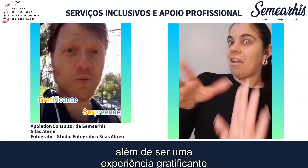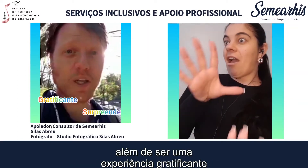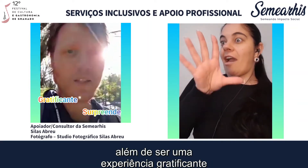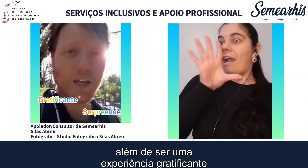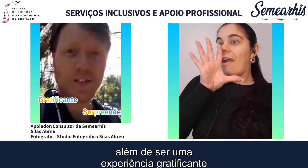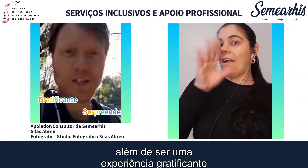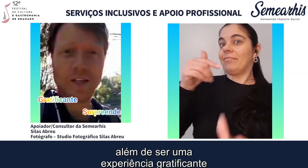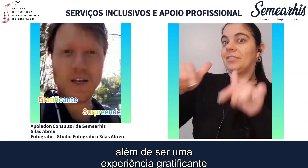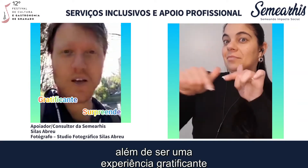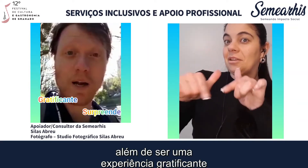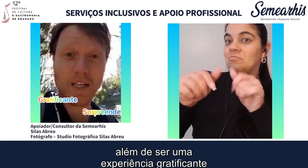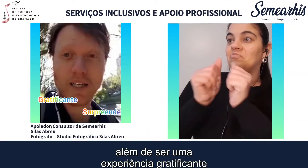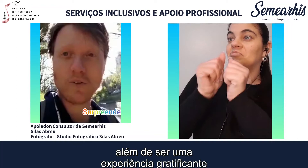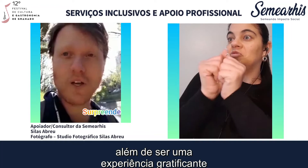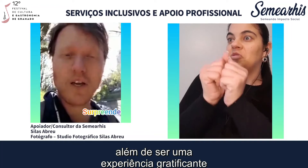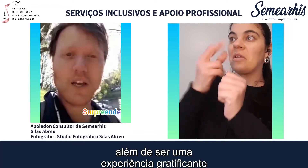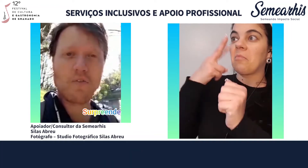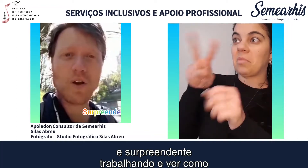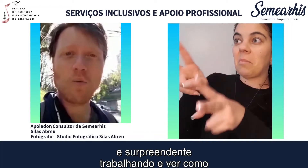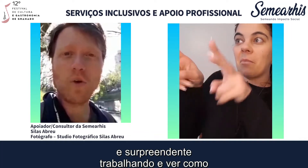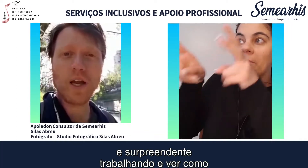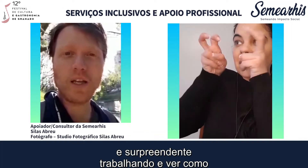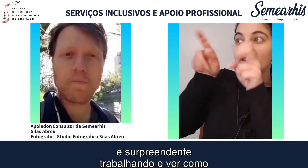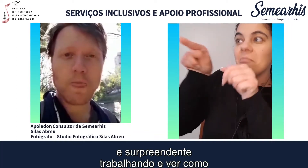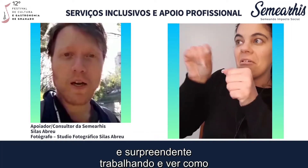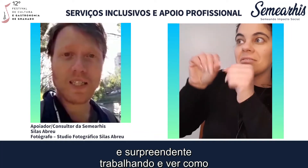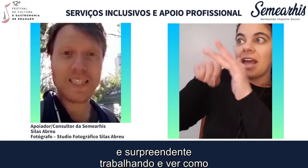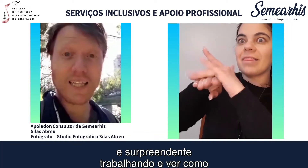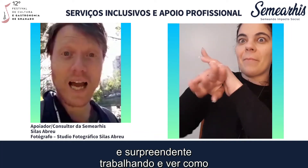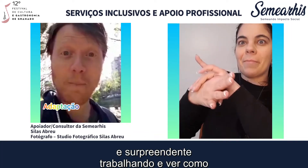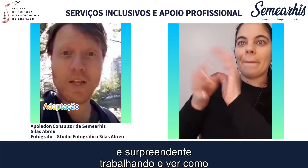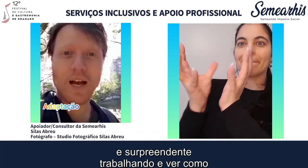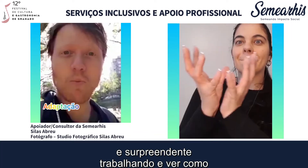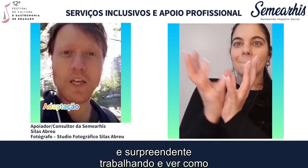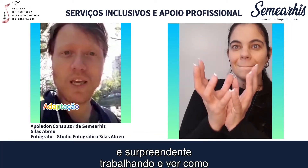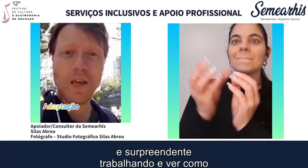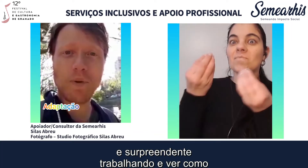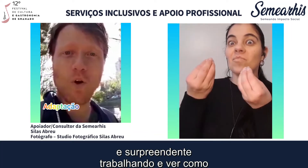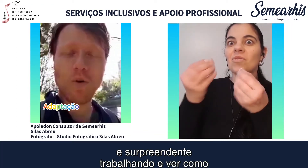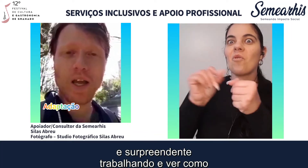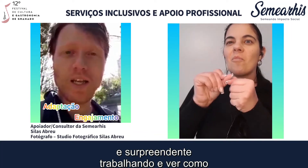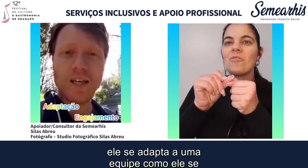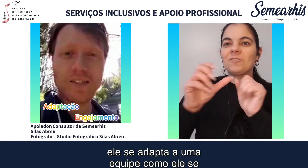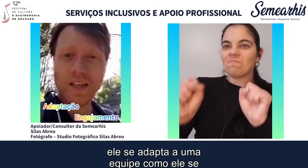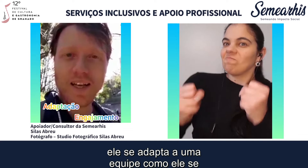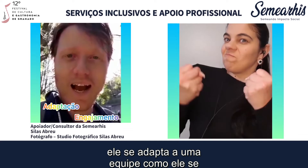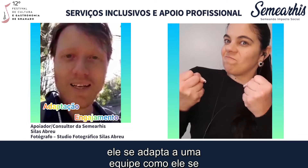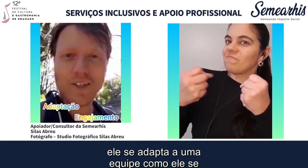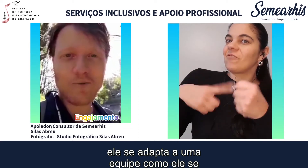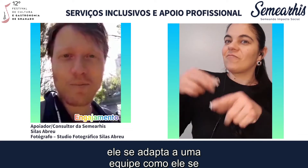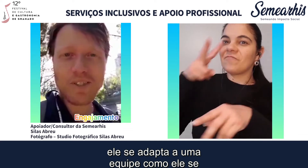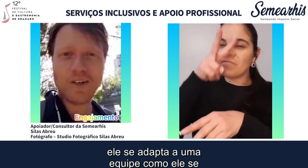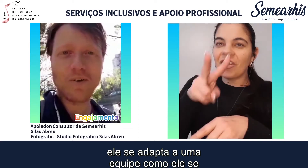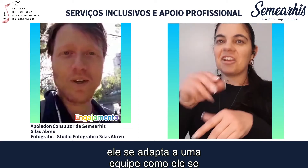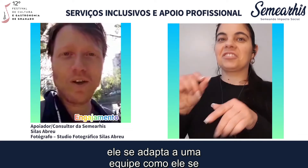e surpreendente, trabalhando e ver como ele se adapta a uma equipe, como ele se engaja